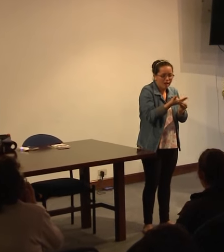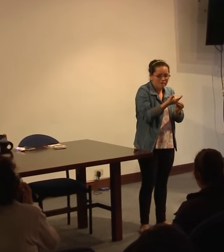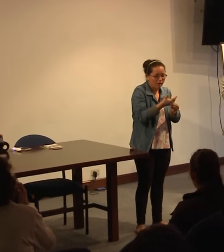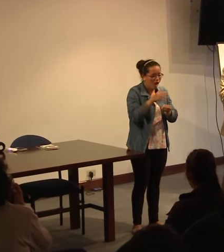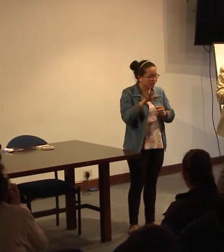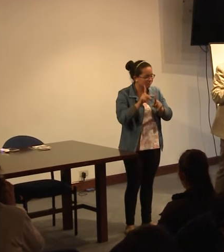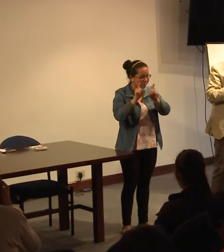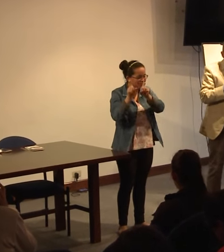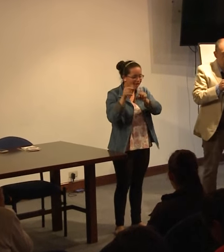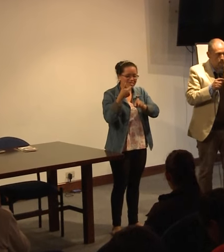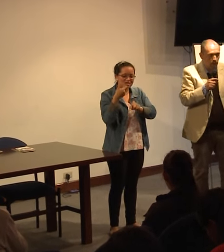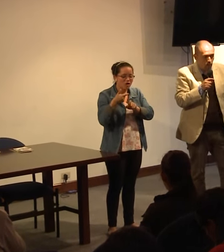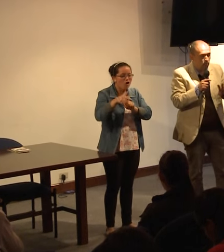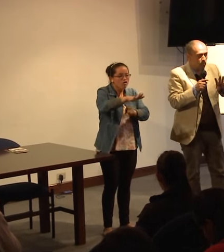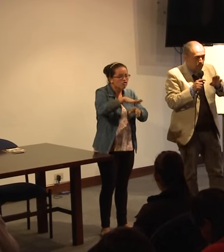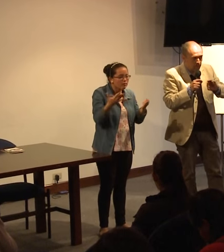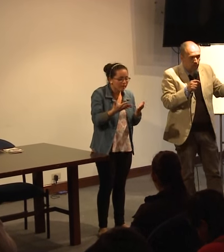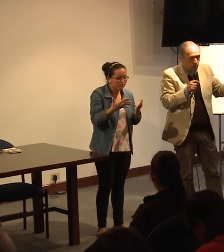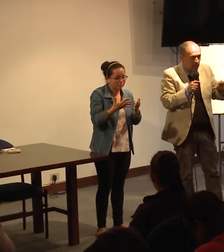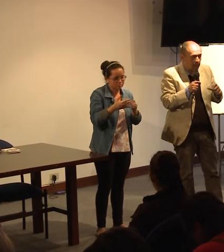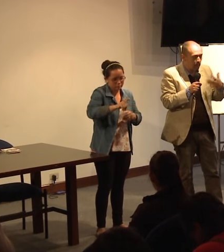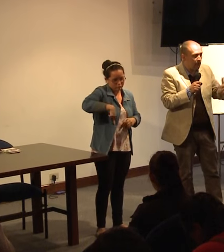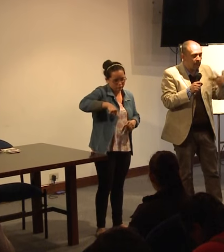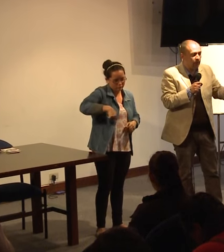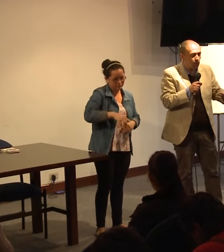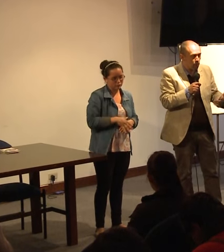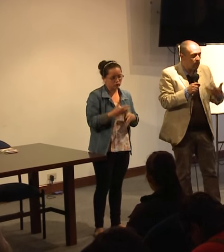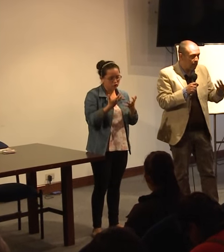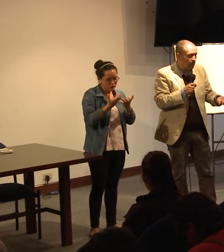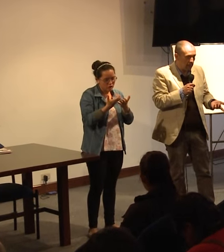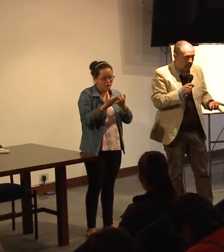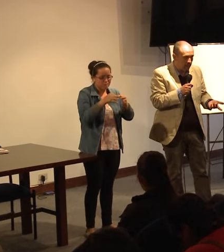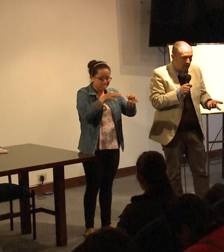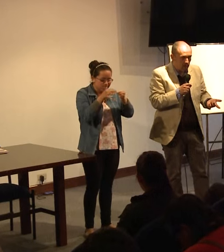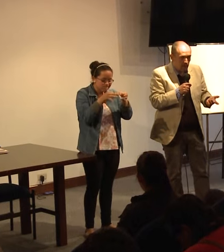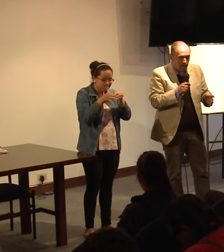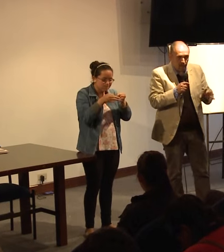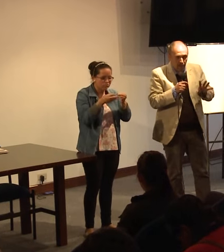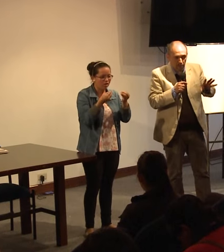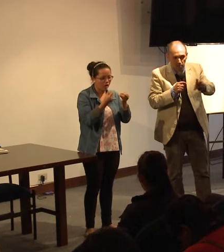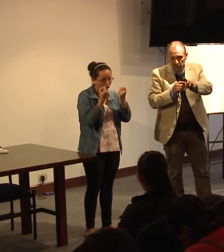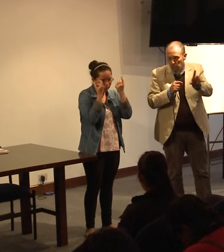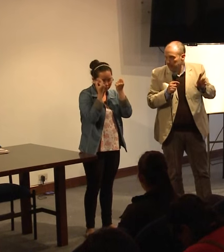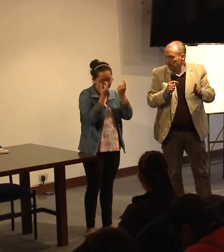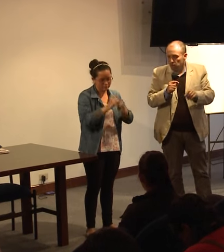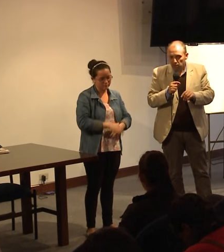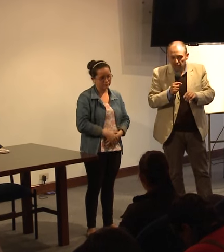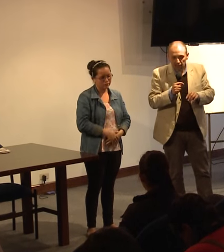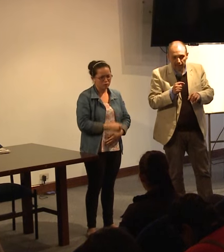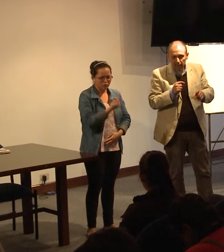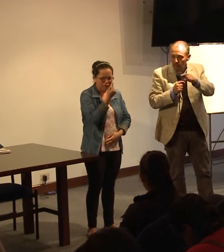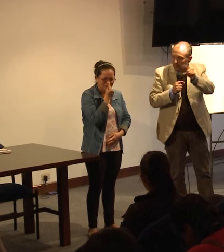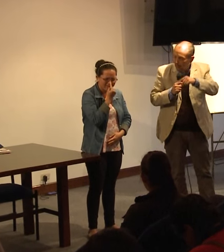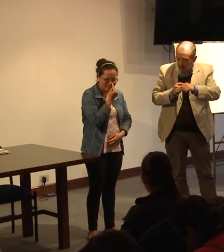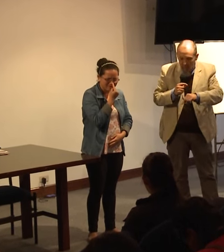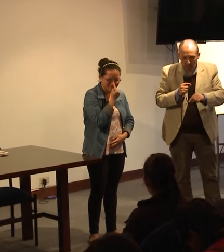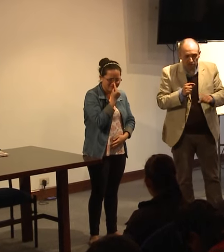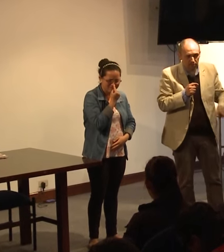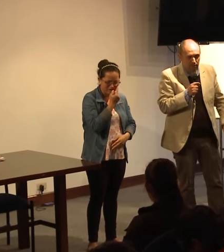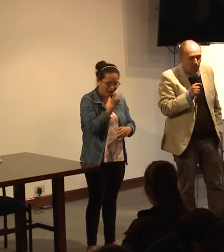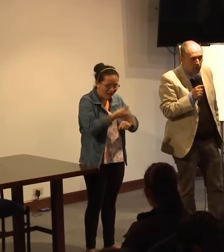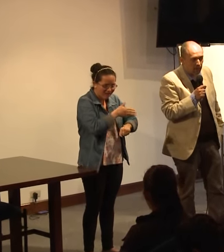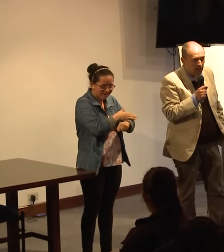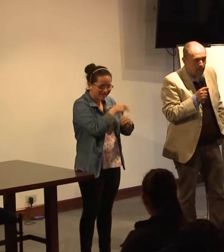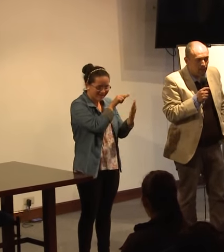lo dice en el contexto escolar, pero quiero desmenuzar el tema para que entendamos bien de qué se trata. Hay una cosa que me parece curiosa y es que, además de lo que